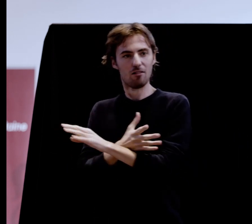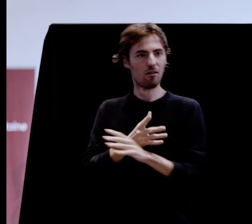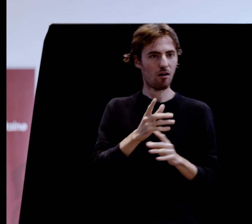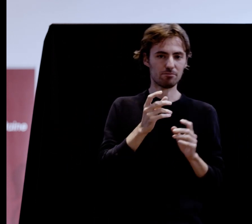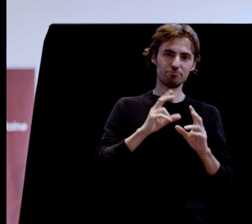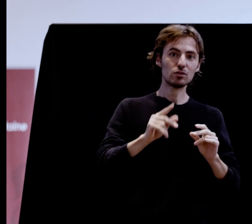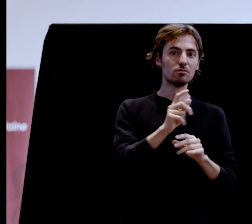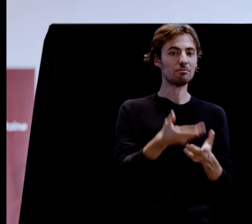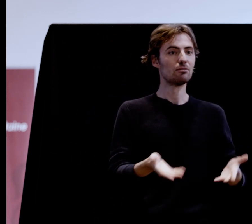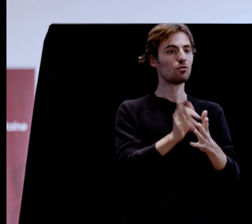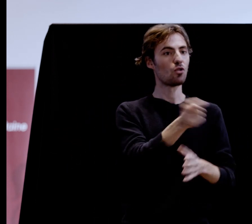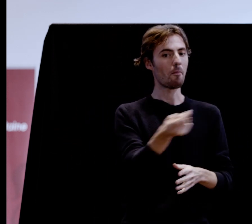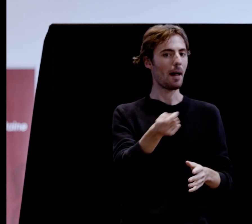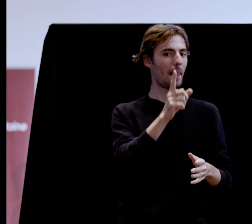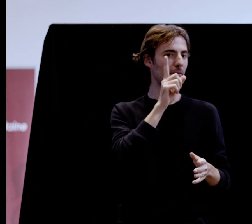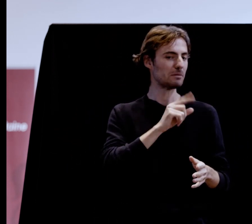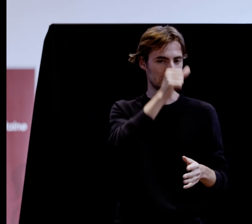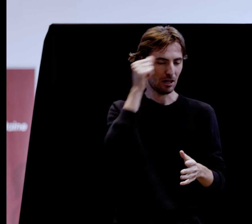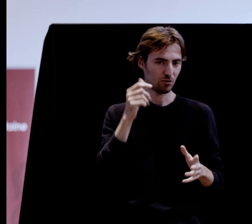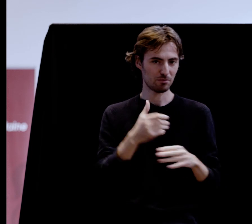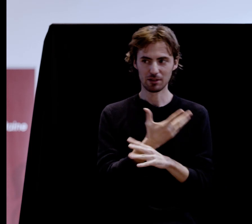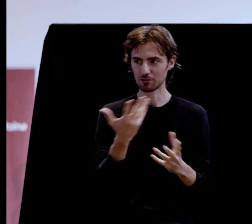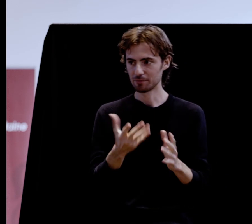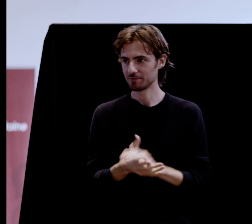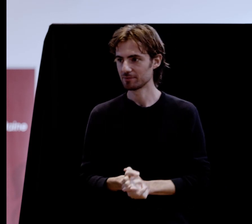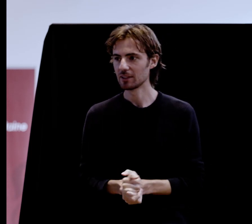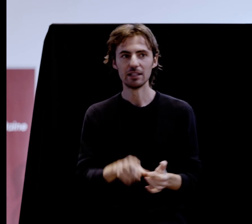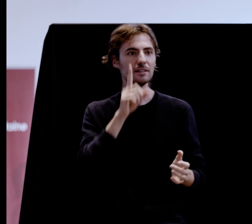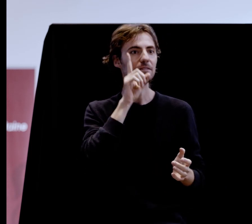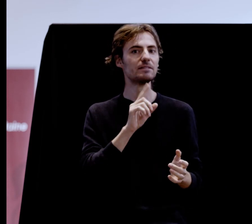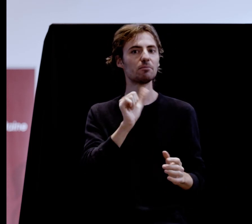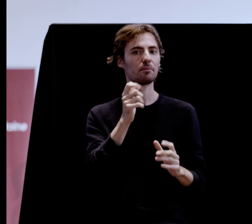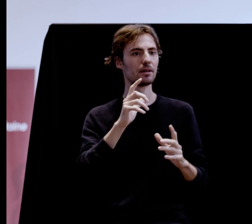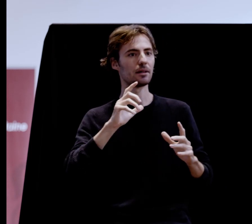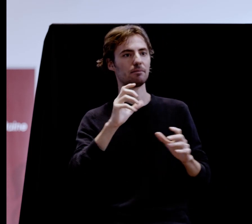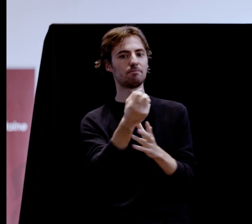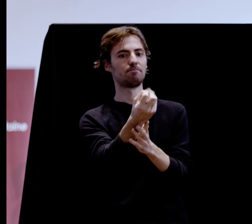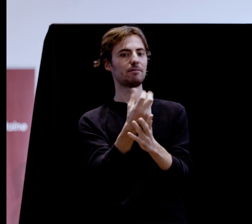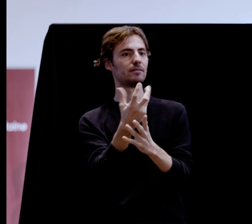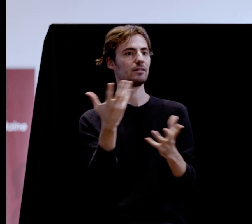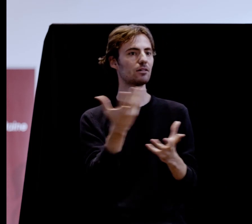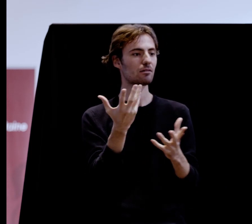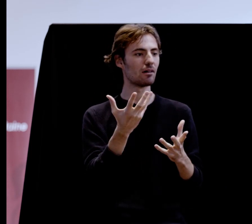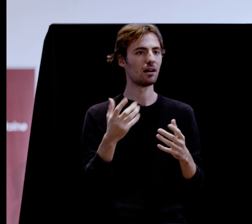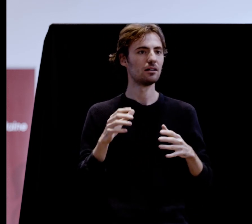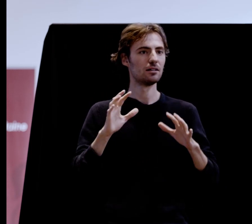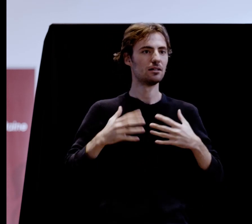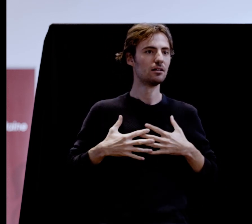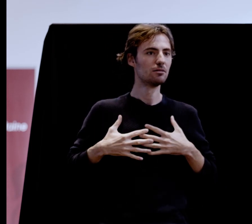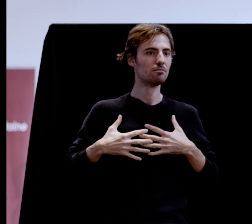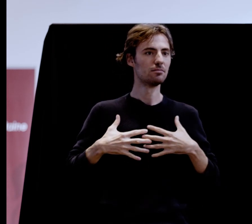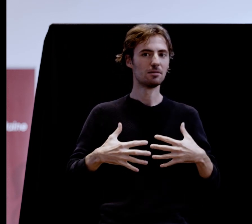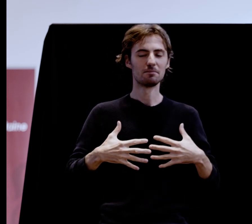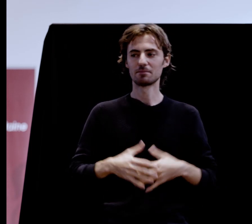fille et chez le garçon. Alors, chez la fille, le premier signe de puberté, c'est l'apparition d'un développement des seins,